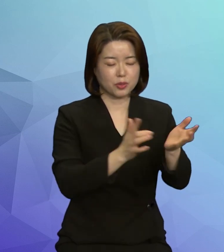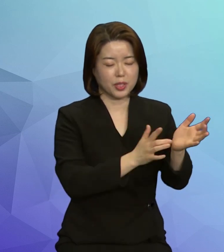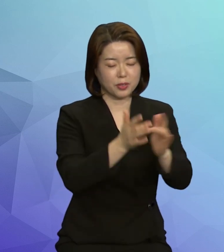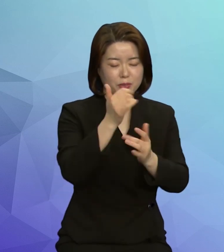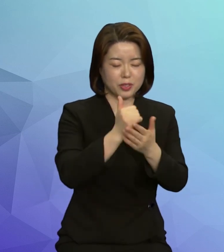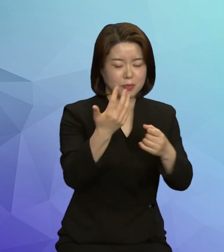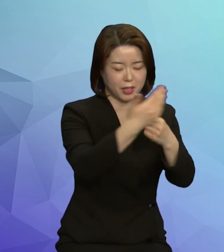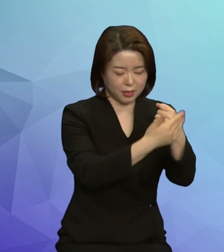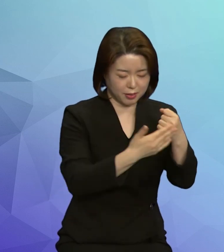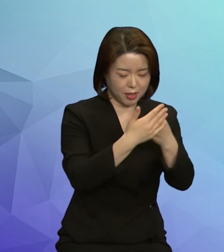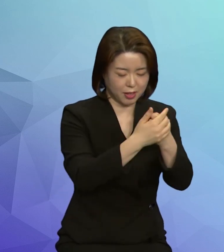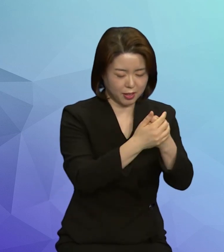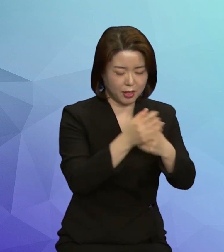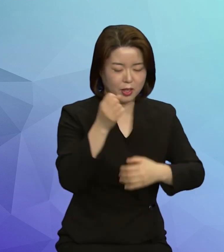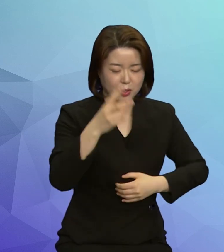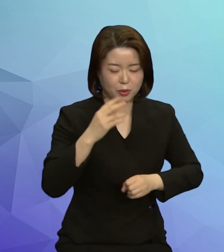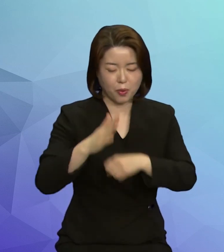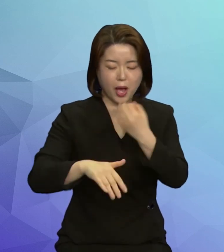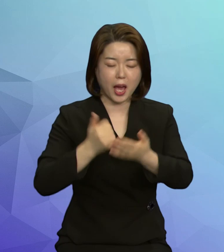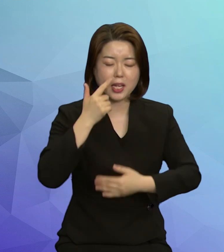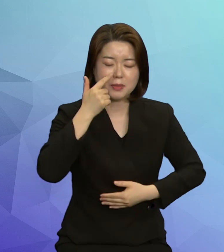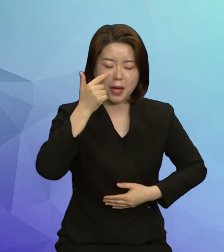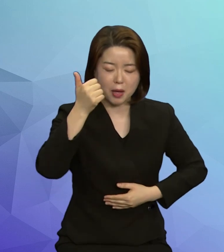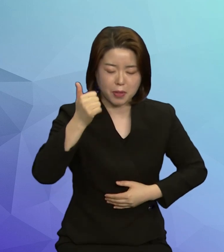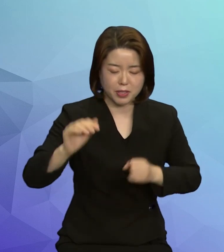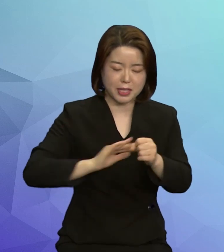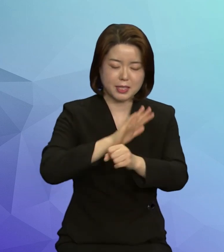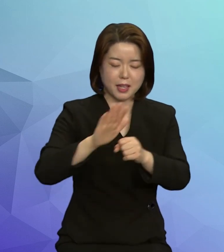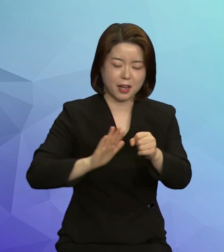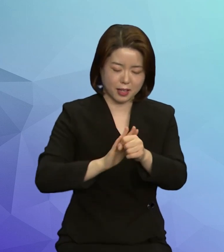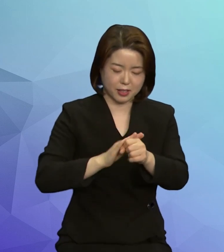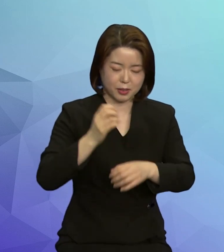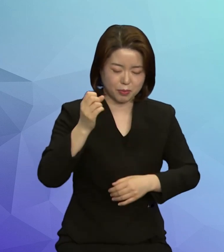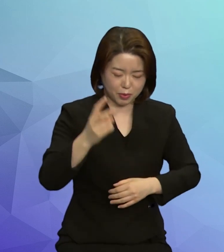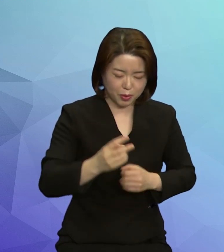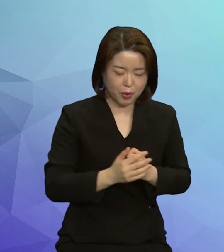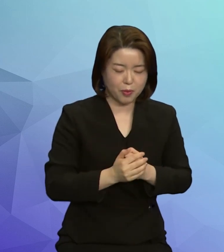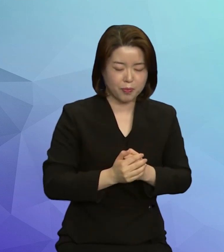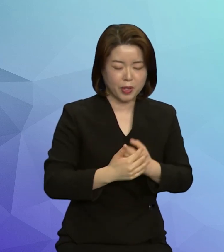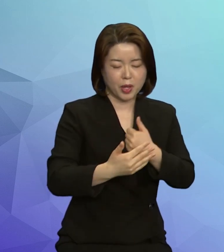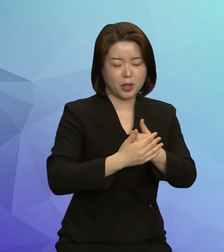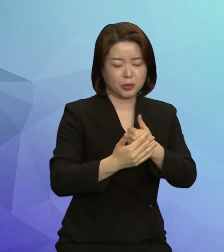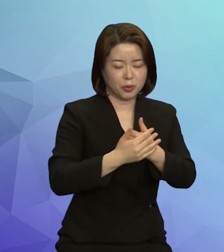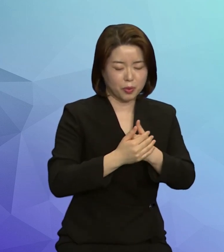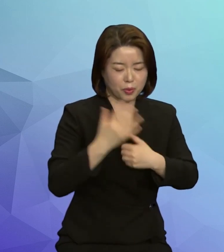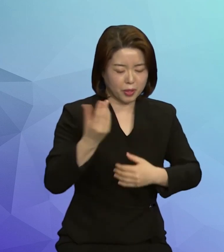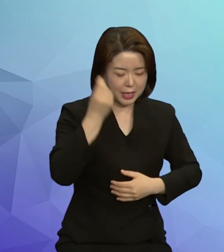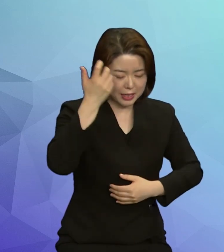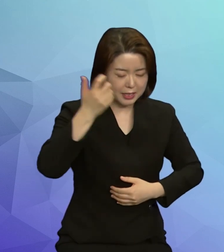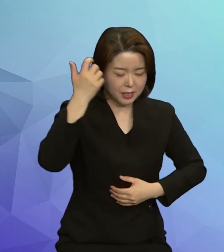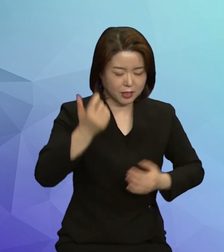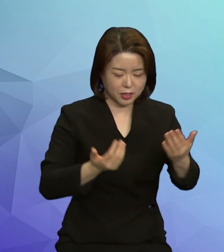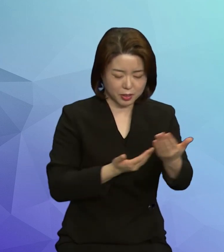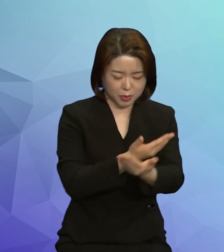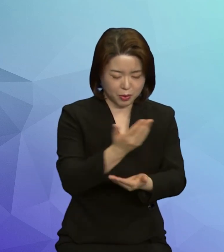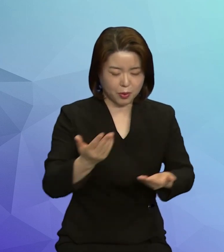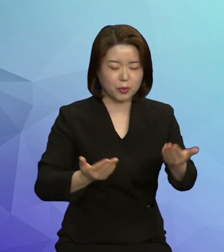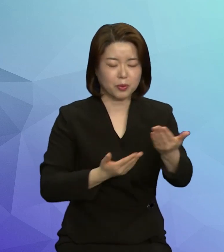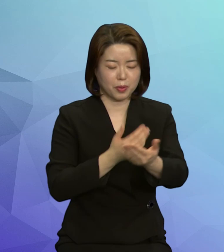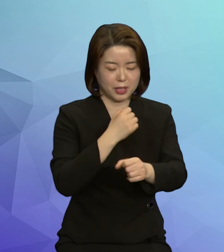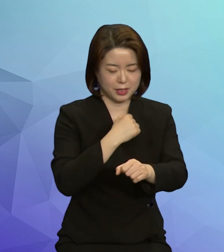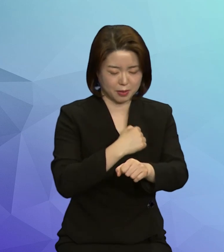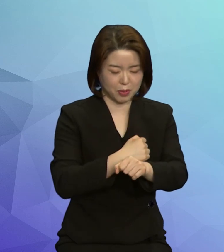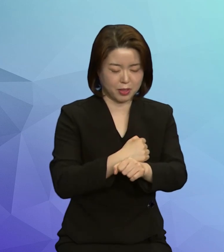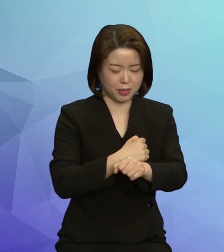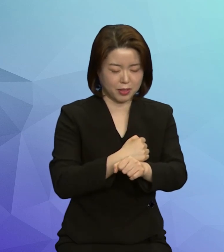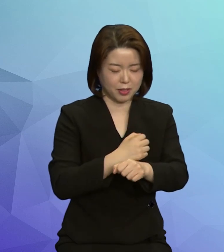주 예수님의 은혜와 하나님 아버지의 사랑하심과 보혜사 성령의